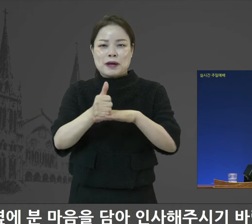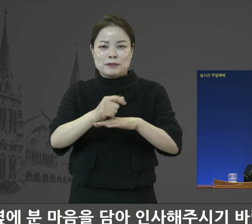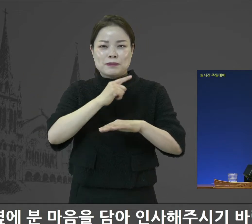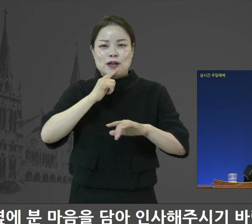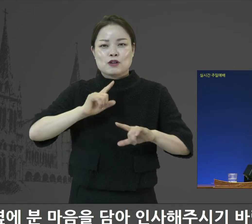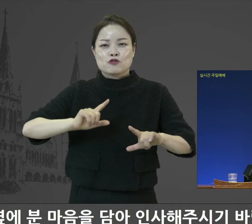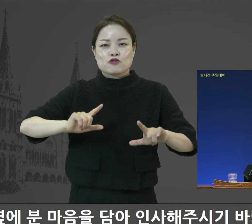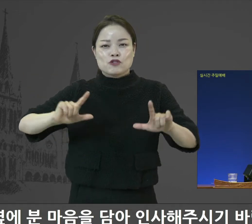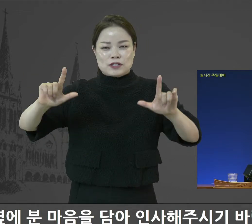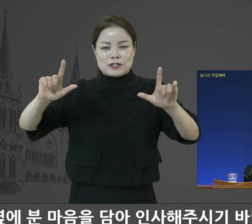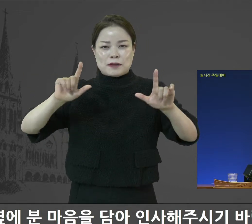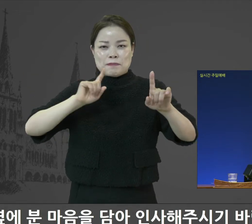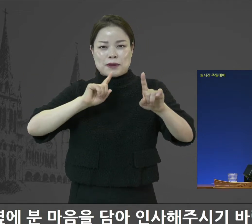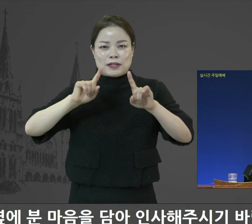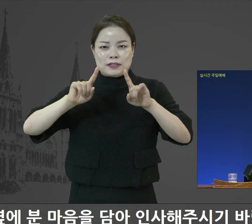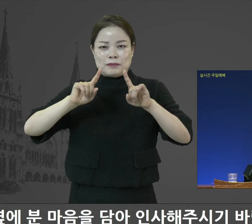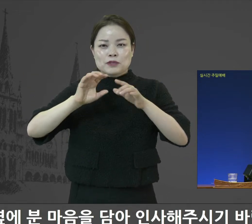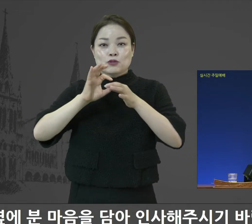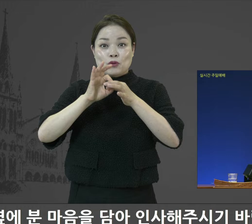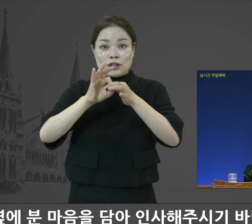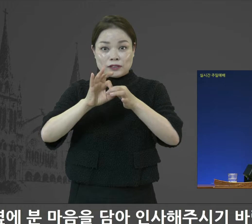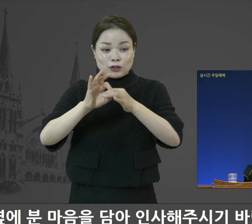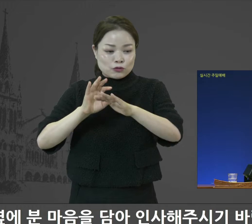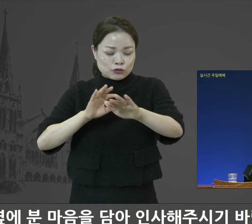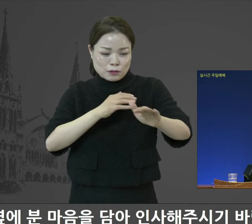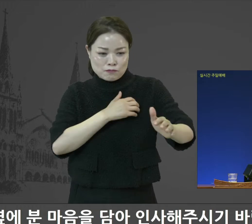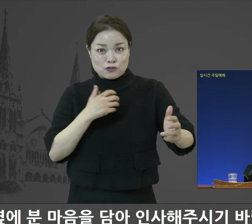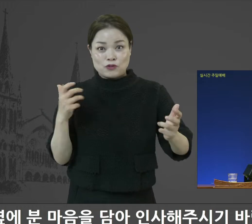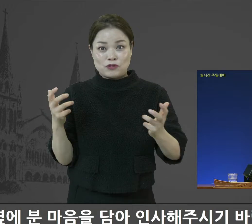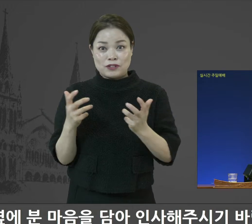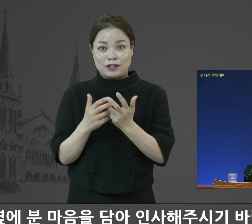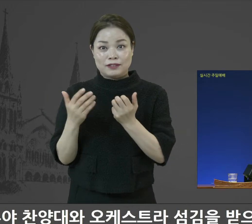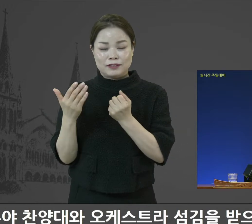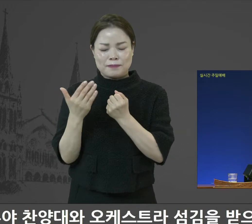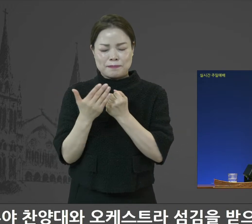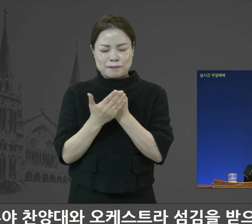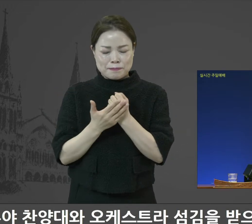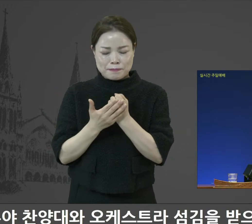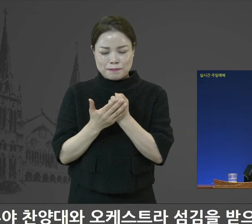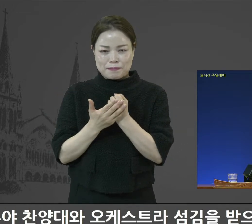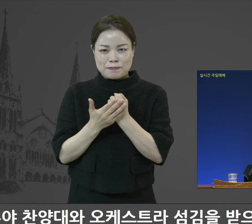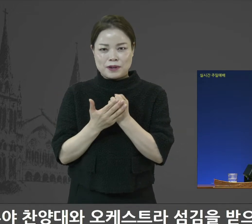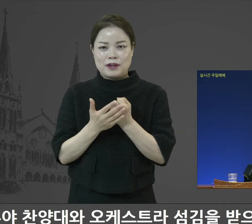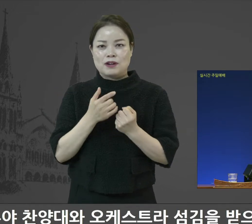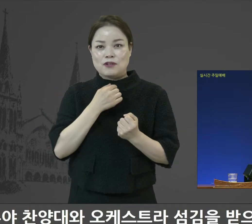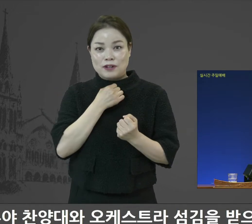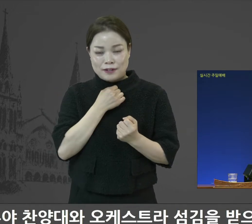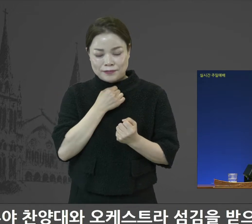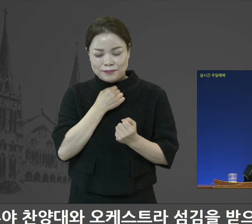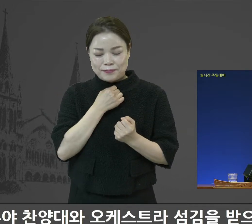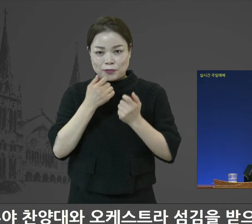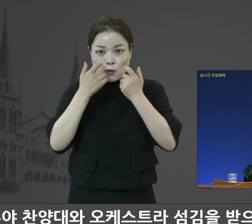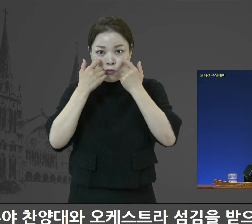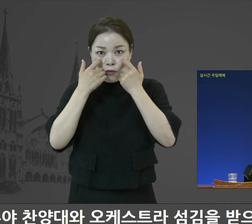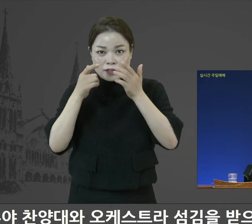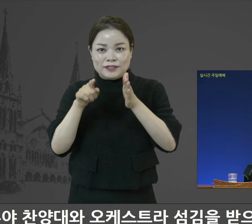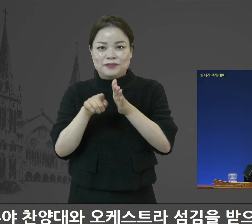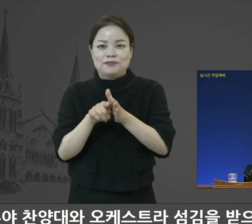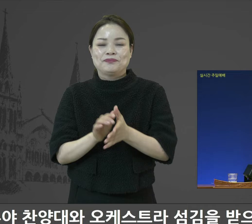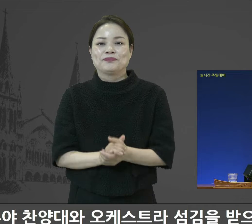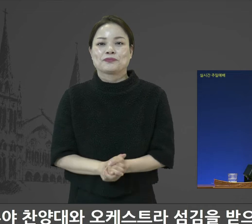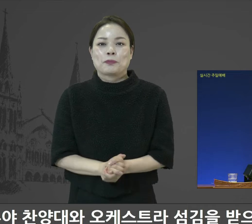이 말씀 예배의 시간을 통해서 우리에게 풍족한 은혜 채워주실 것을 소망 가운데